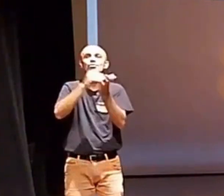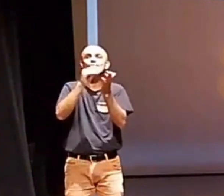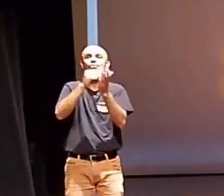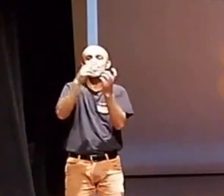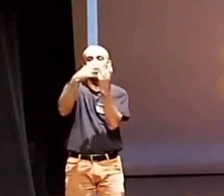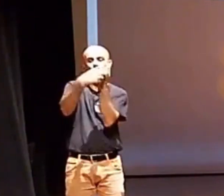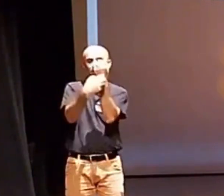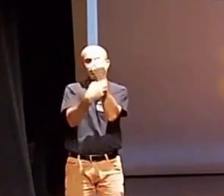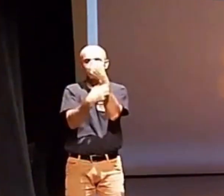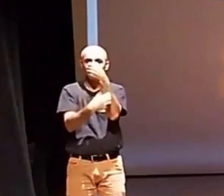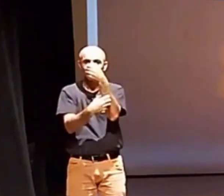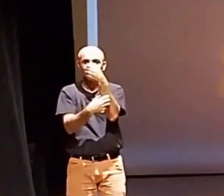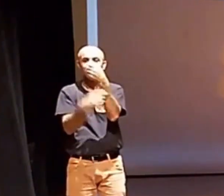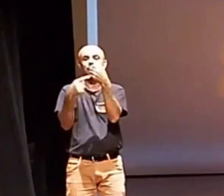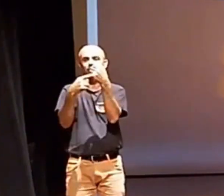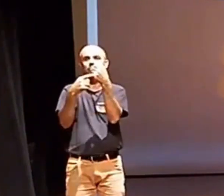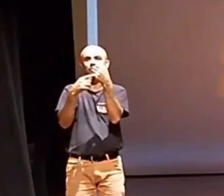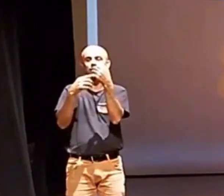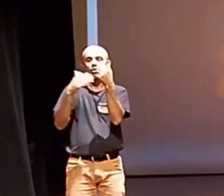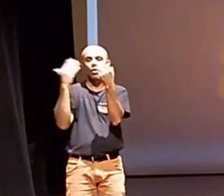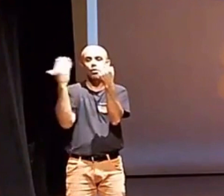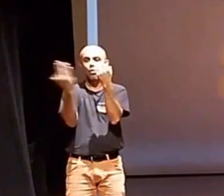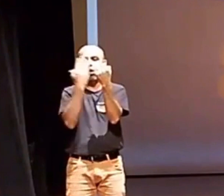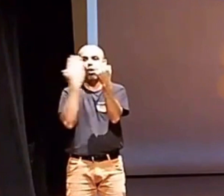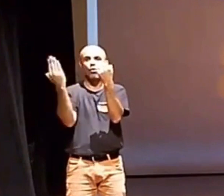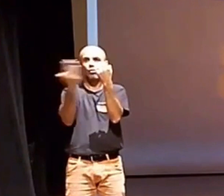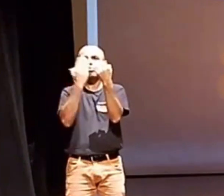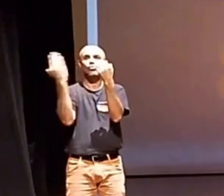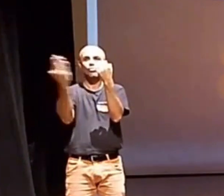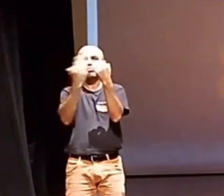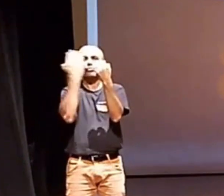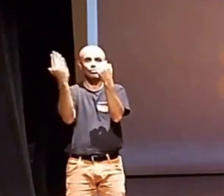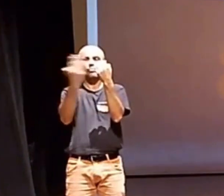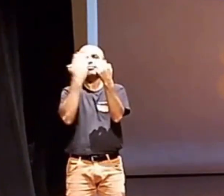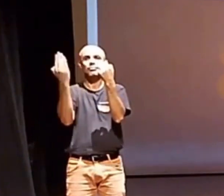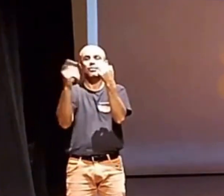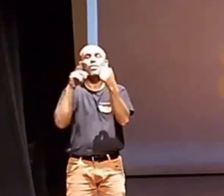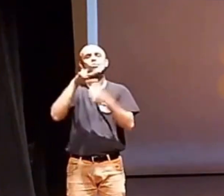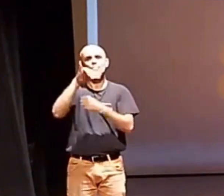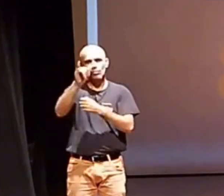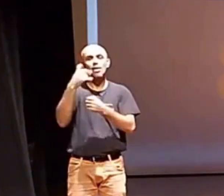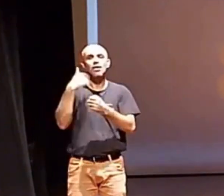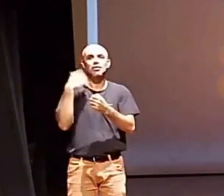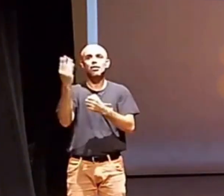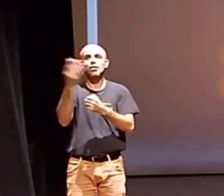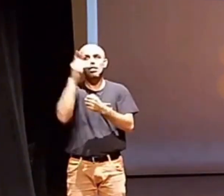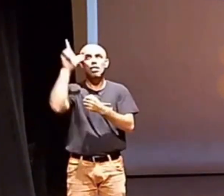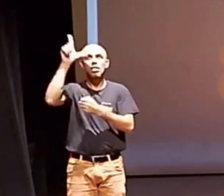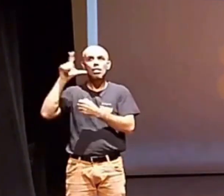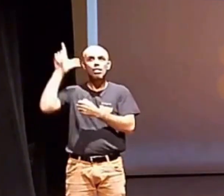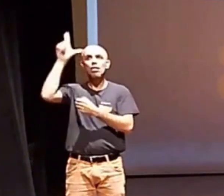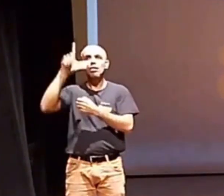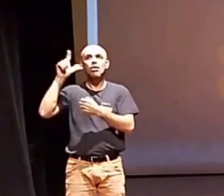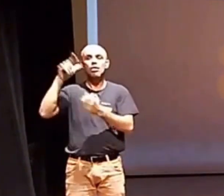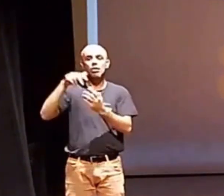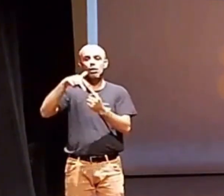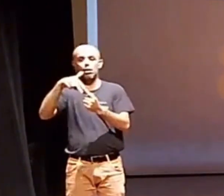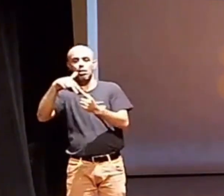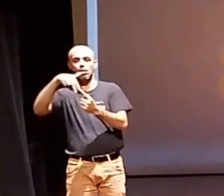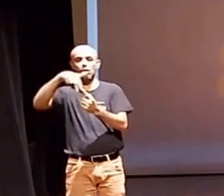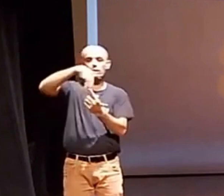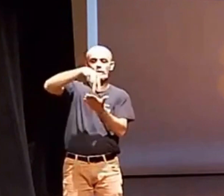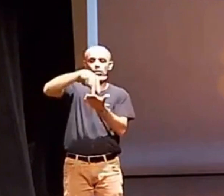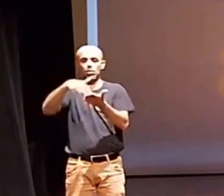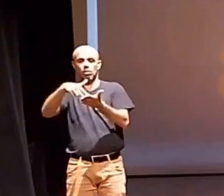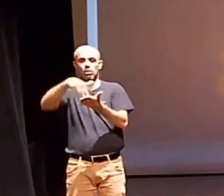curvatura fisiológica, ela vai provocar uma cefaleia tensional, ela vai provocar uma labirintite postural. E aí você